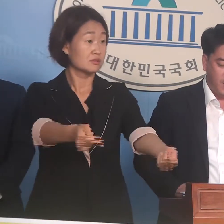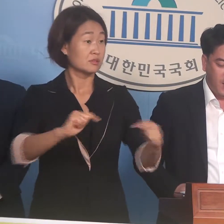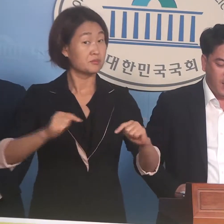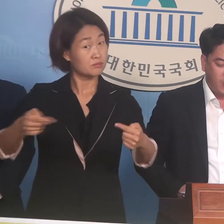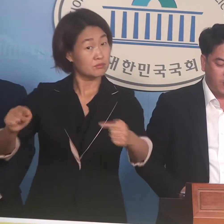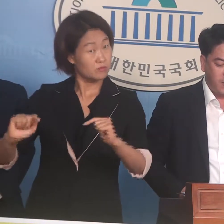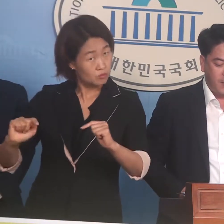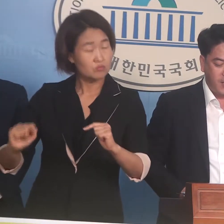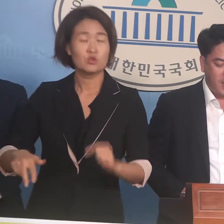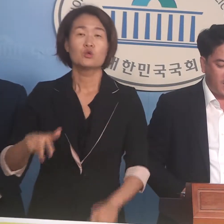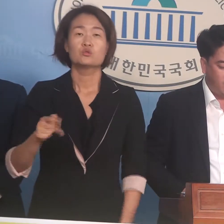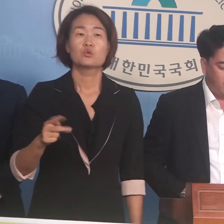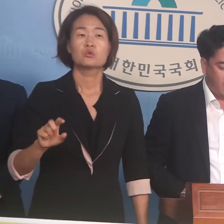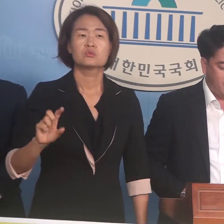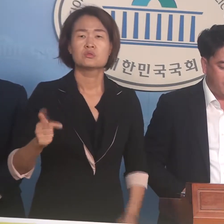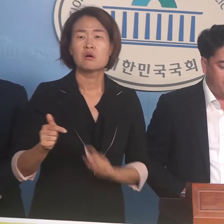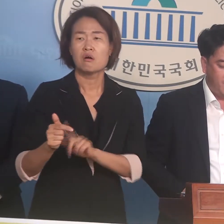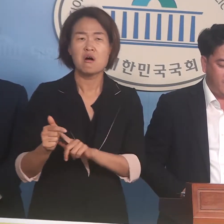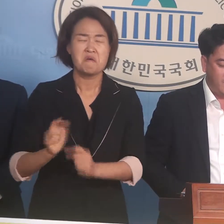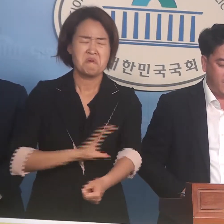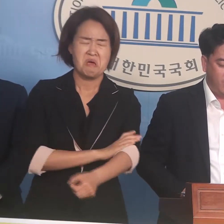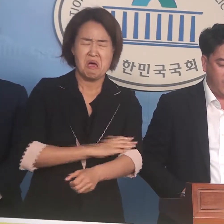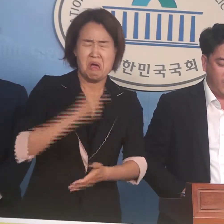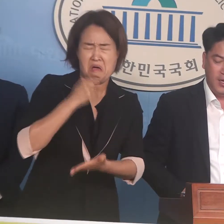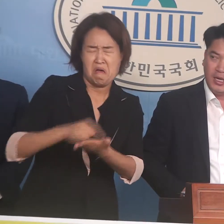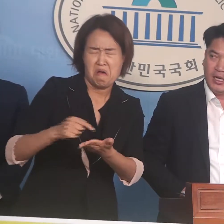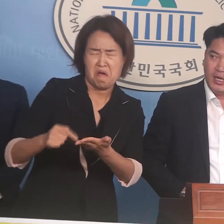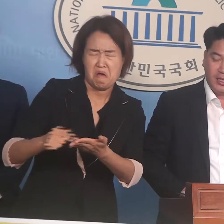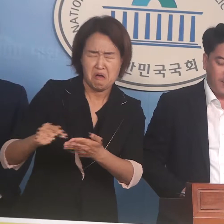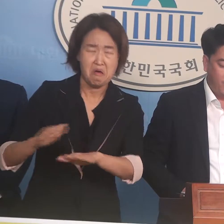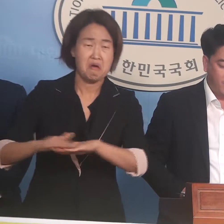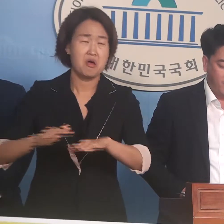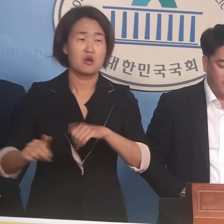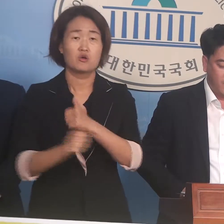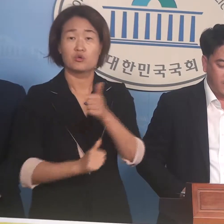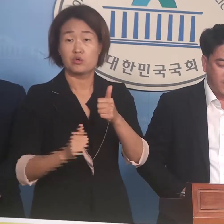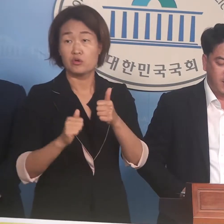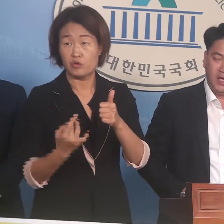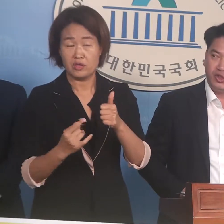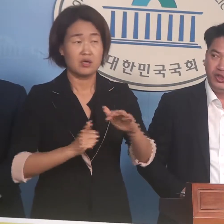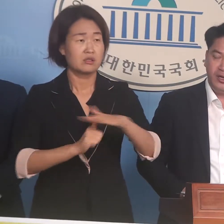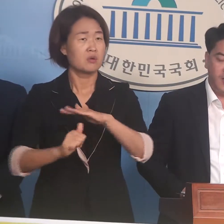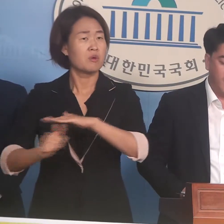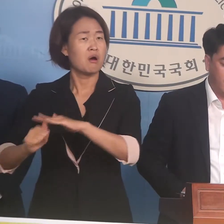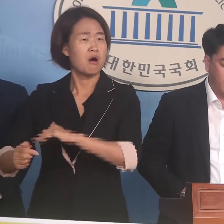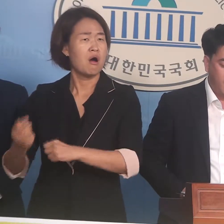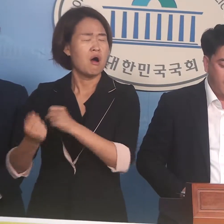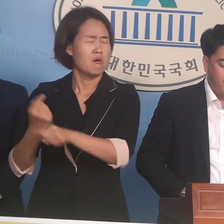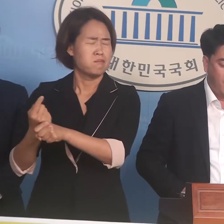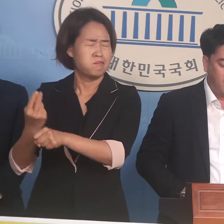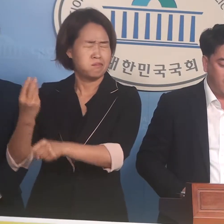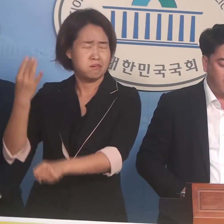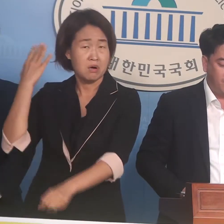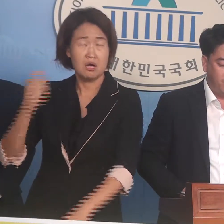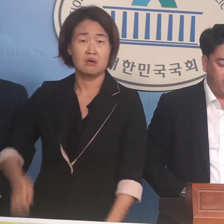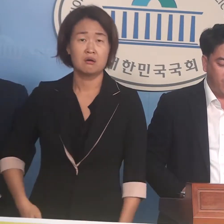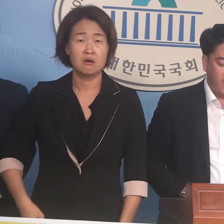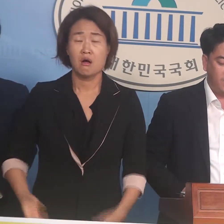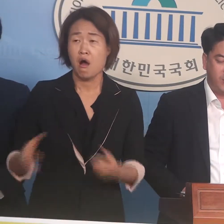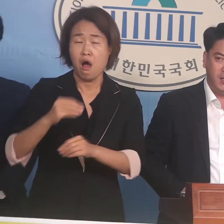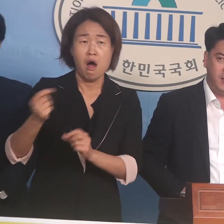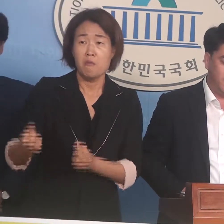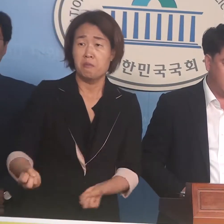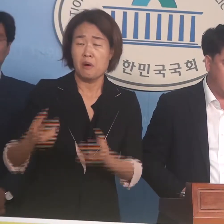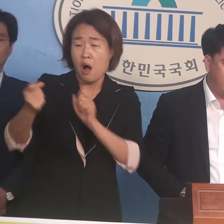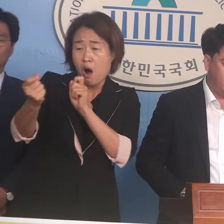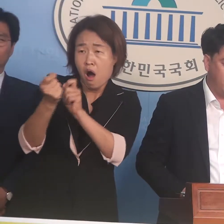모신 조선 3사 하도급 갑질 피해 대책위 대표들은 지난 수년간 명절을 앞두고